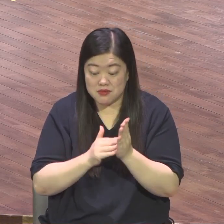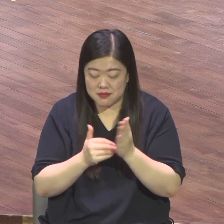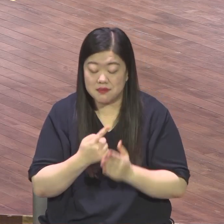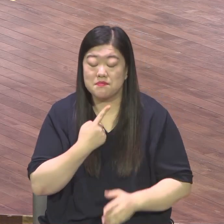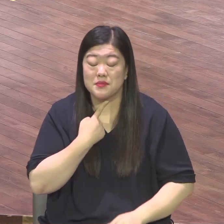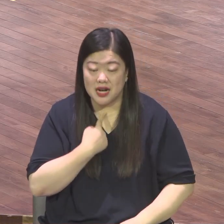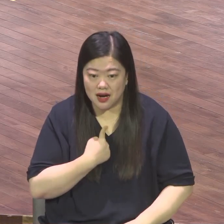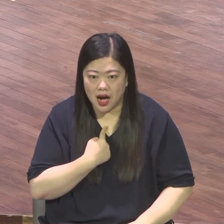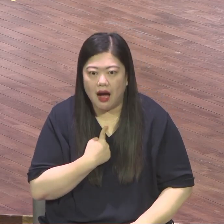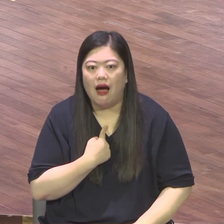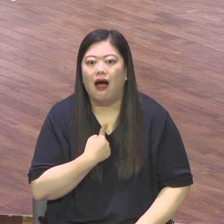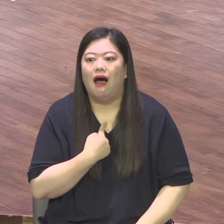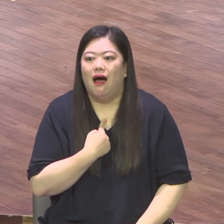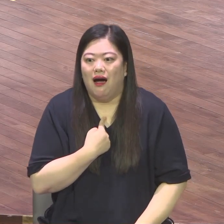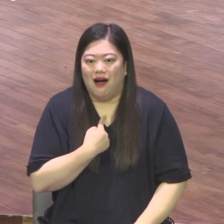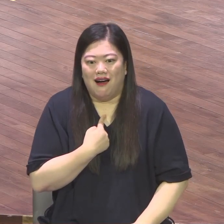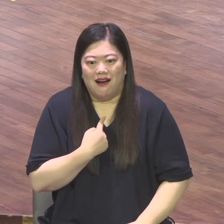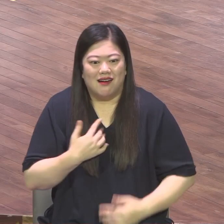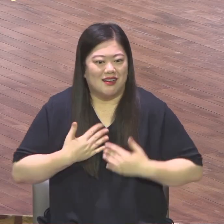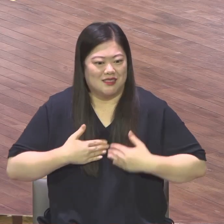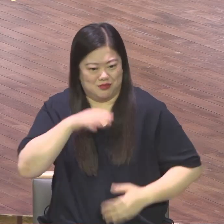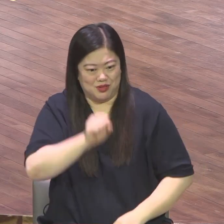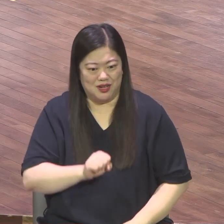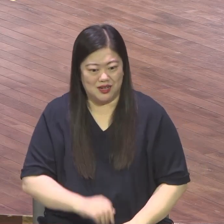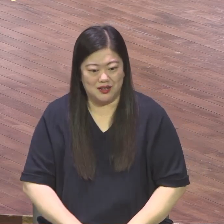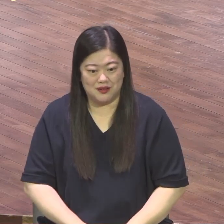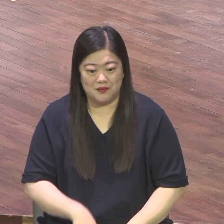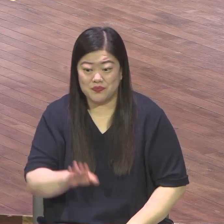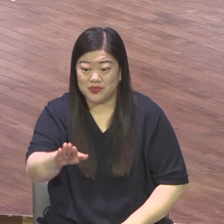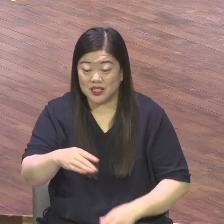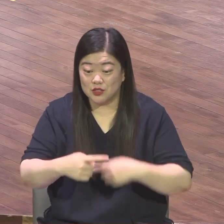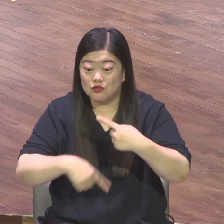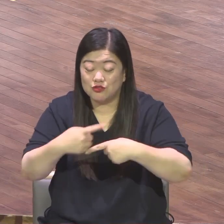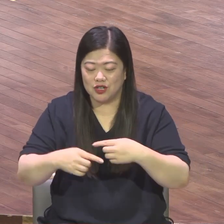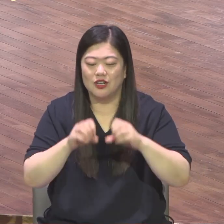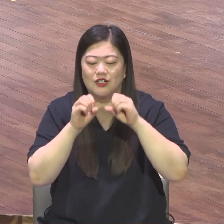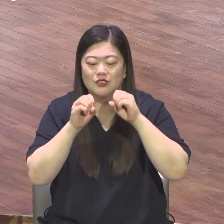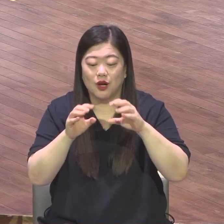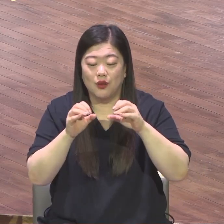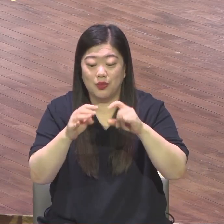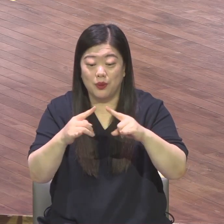캠프 소리만도 심장이 뛰어요. 아세요? 막 뛰어대.